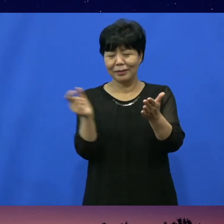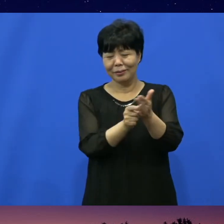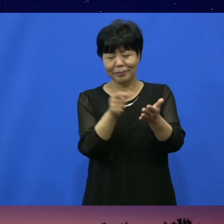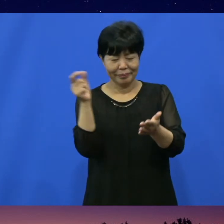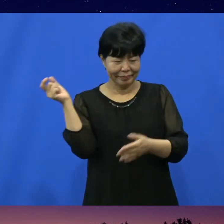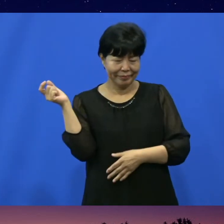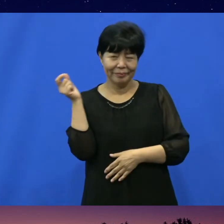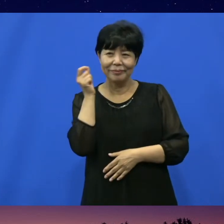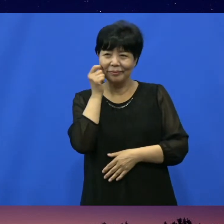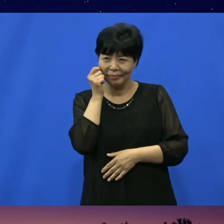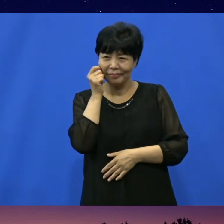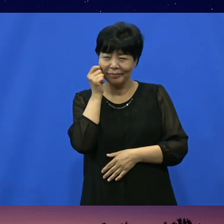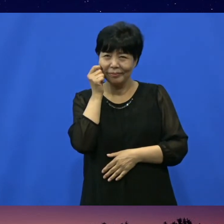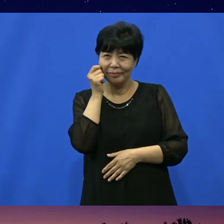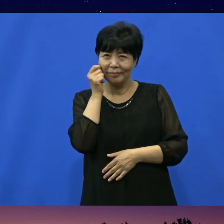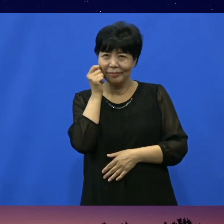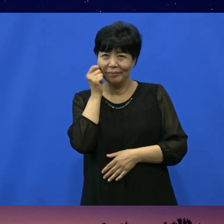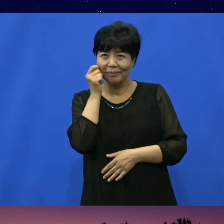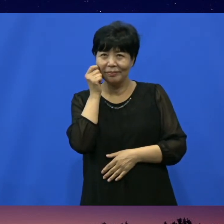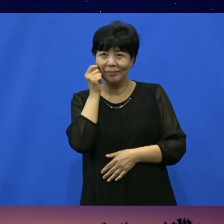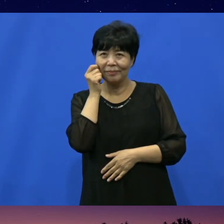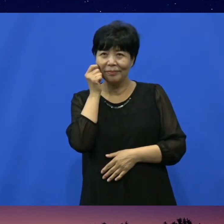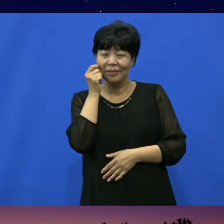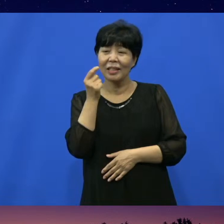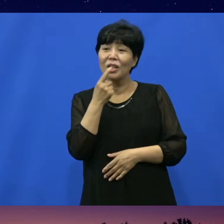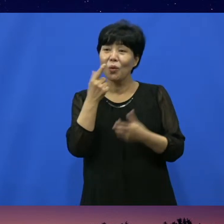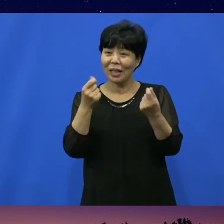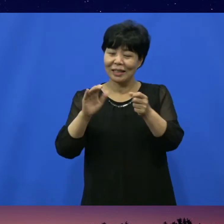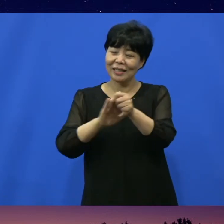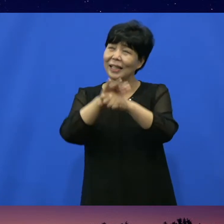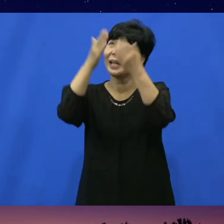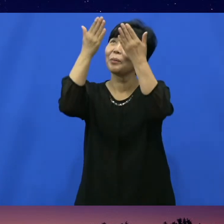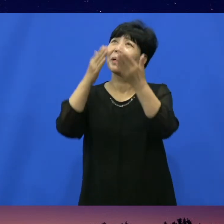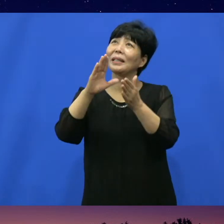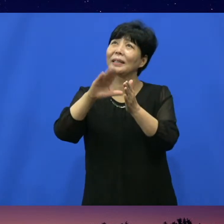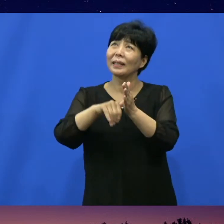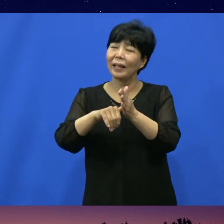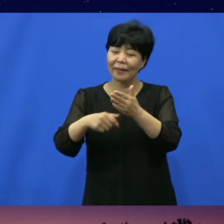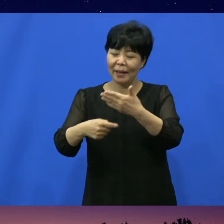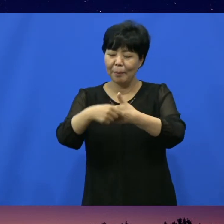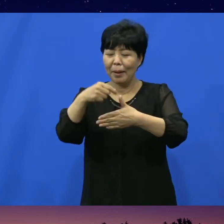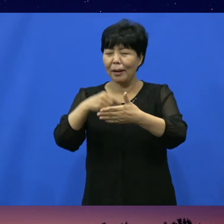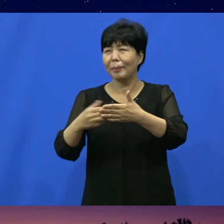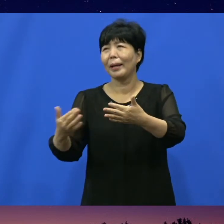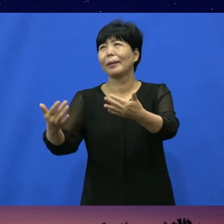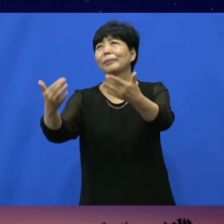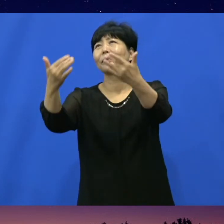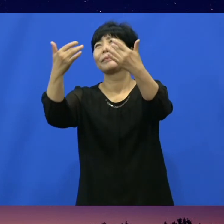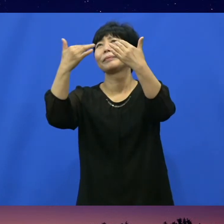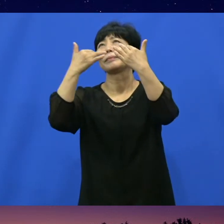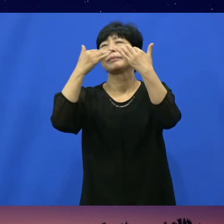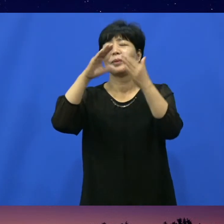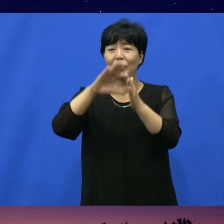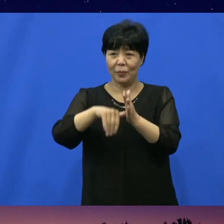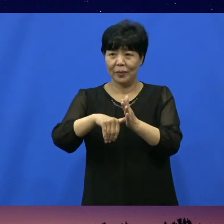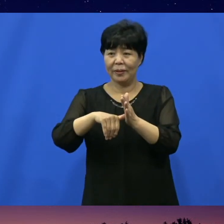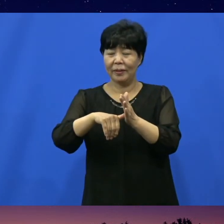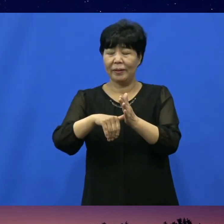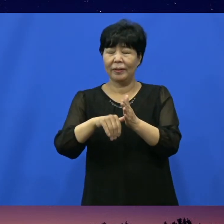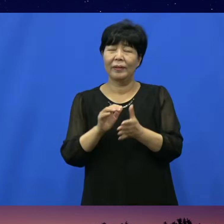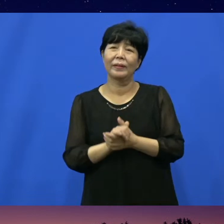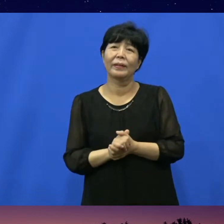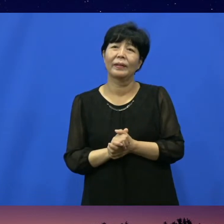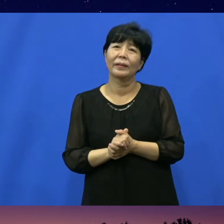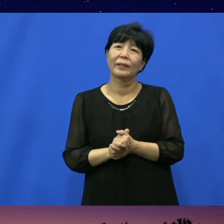이 사랑을 받을 때 그 사랑의 파도가 내 심령에 밀려올 때